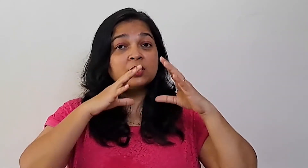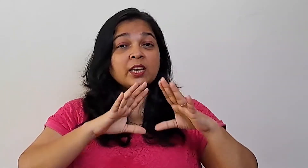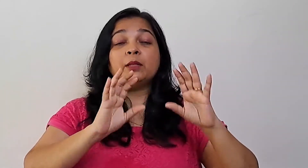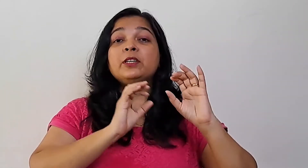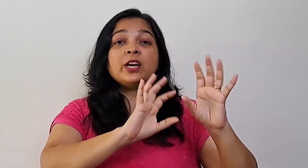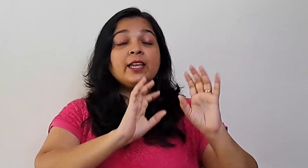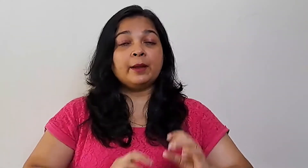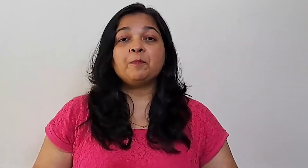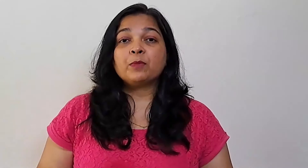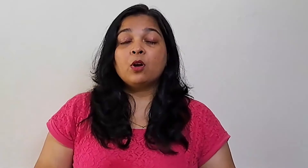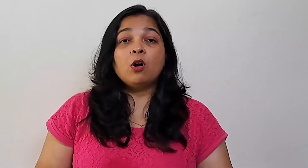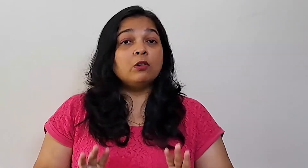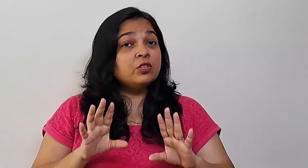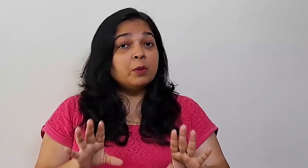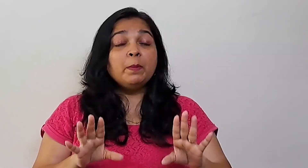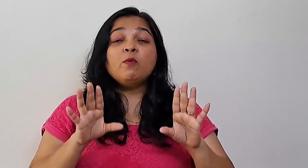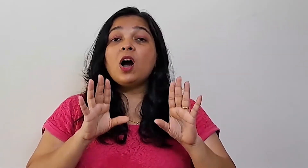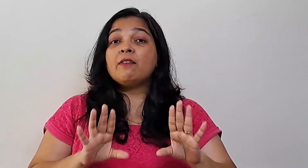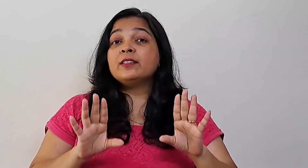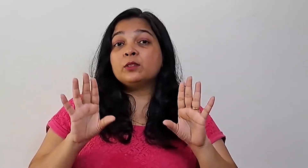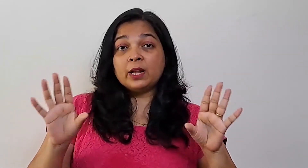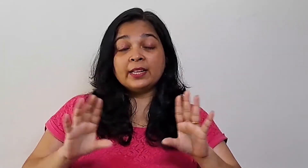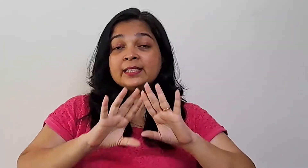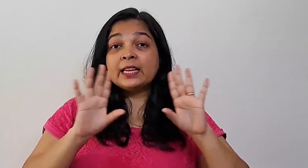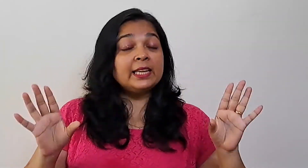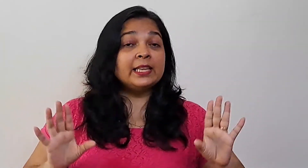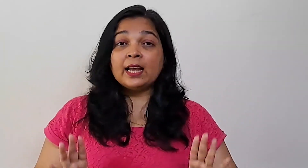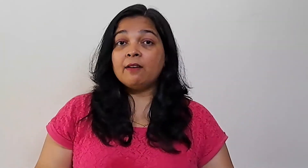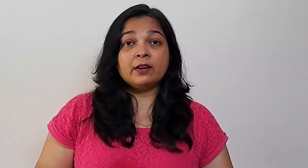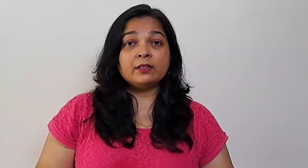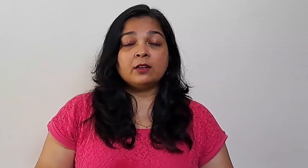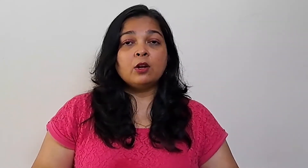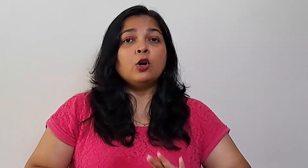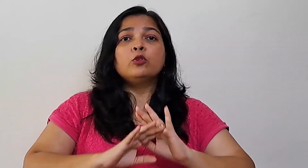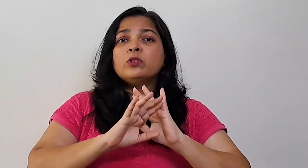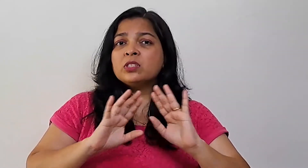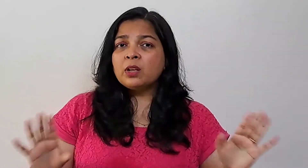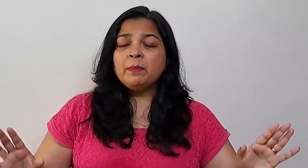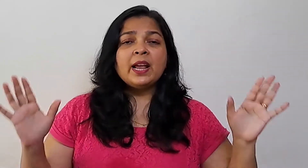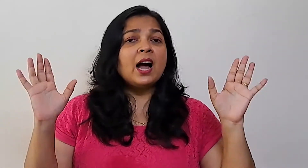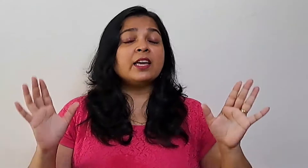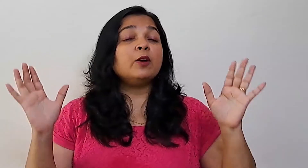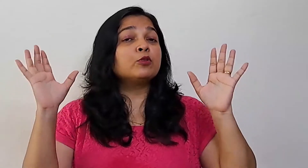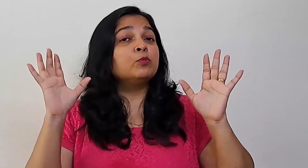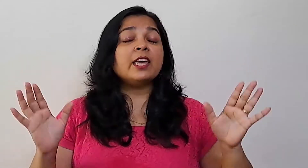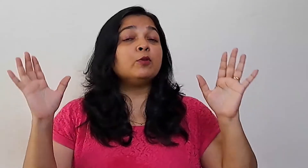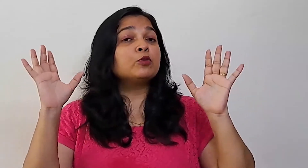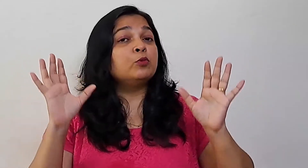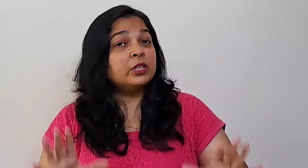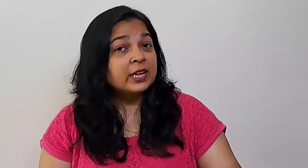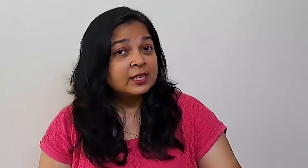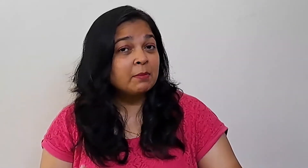ਤੁਸੀਂ ਤੁਰੀ ਉਹ ਸੰਗੀਤ ਵਜਾਓਗੇ ਤੇ ਜਦੋਂ ਆਵਾਜ਼ ਸੁਣਾਈ ਦਊਗੀ ਤੇ ਸਾਰਿਆਂ ਨੇ